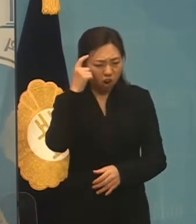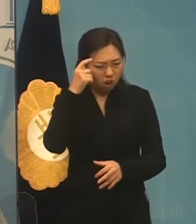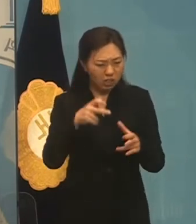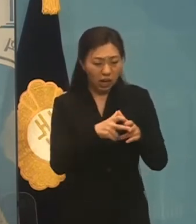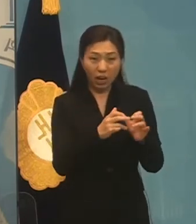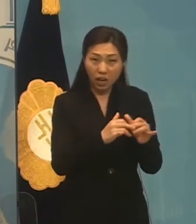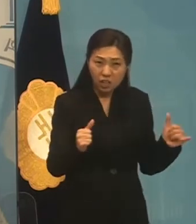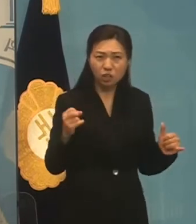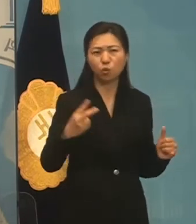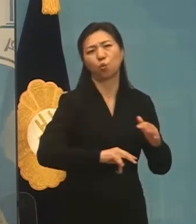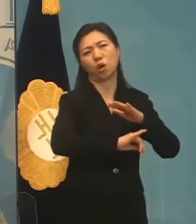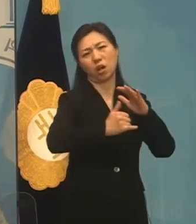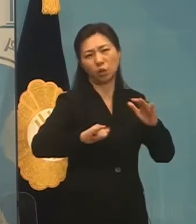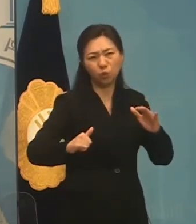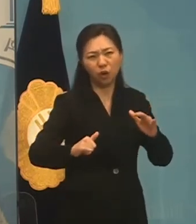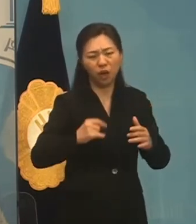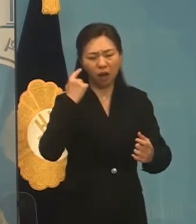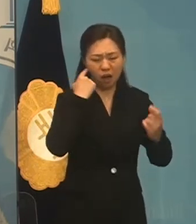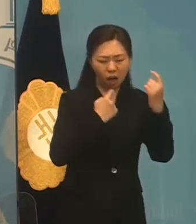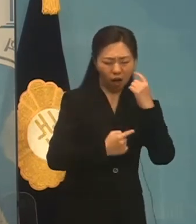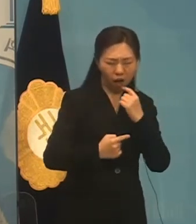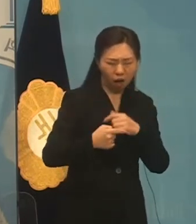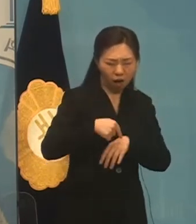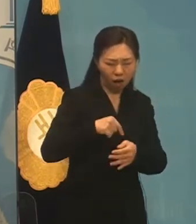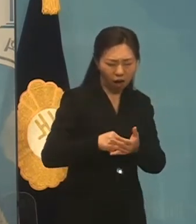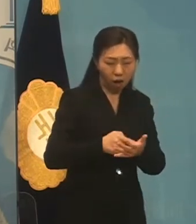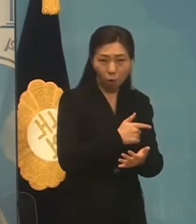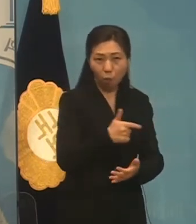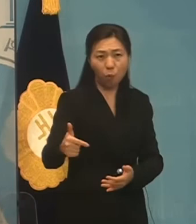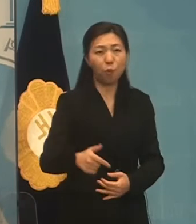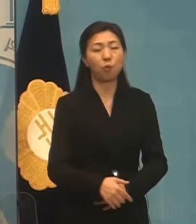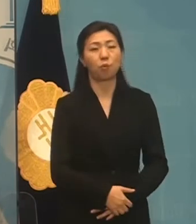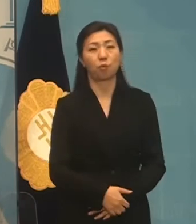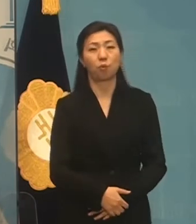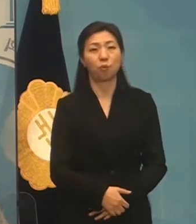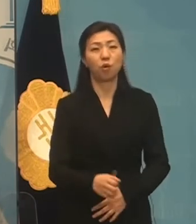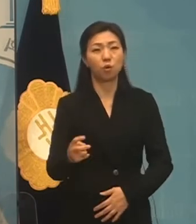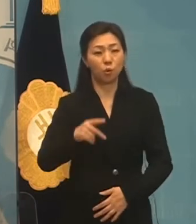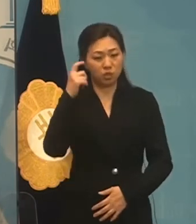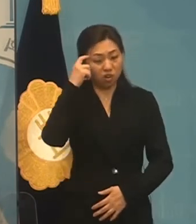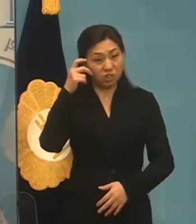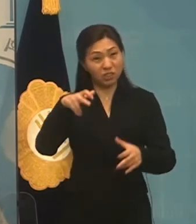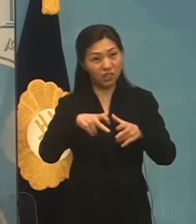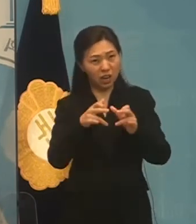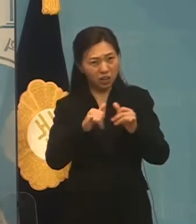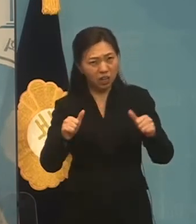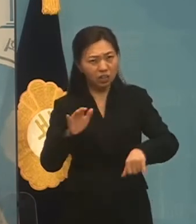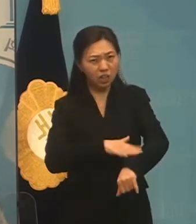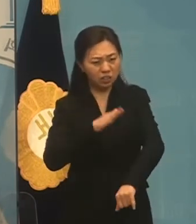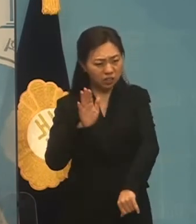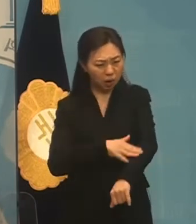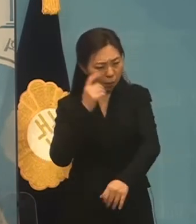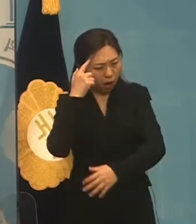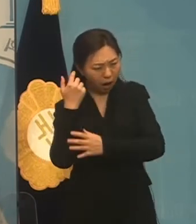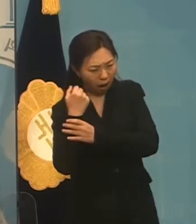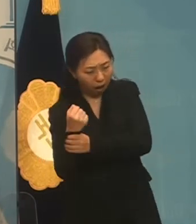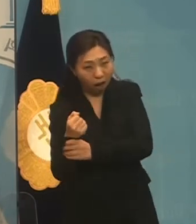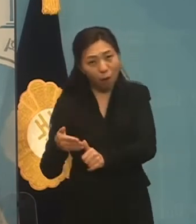당사자와 가족들에게 큰 상처를 주는 발언이자 정신장애인에 대한 편견과 혐오를